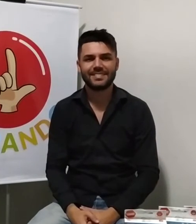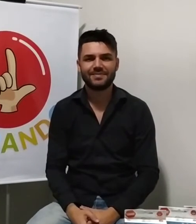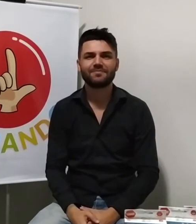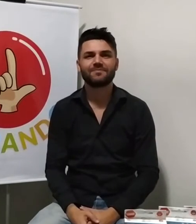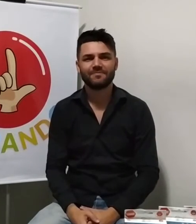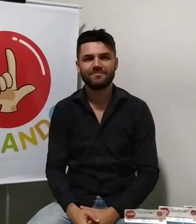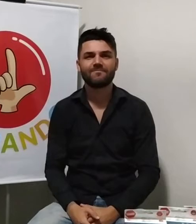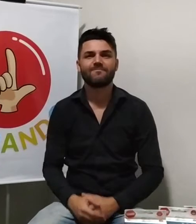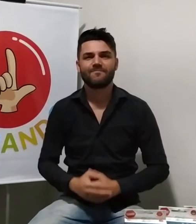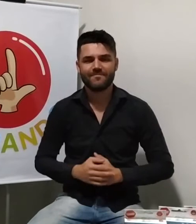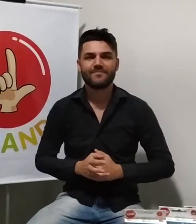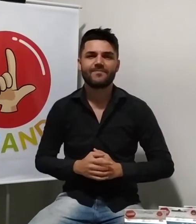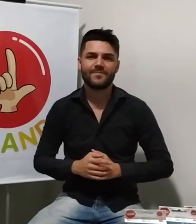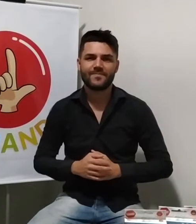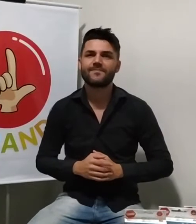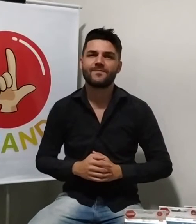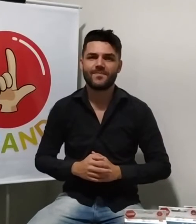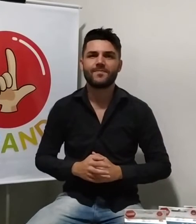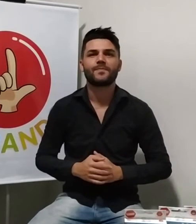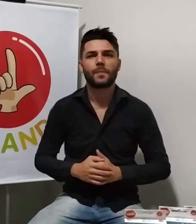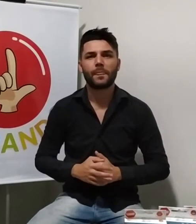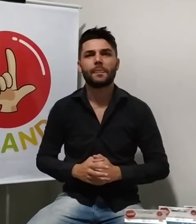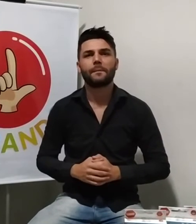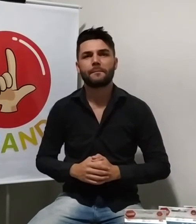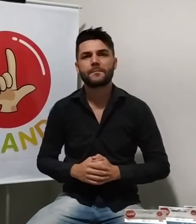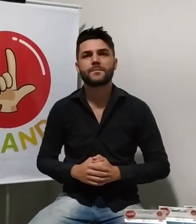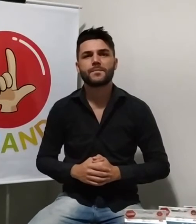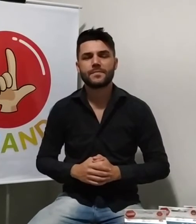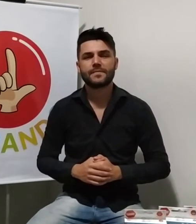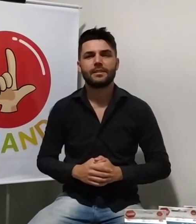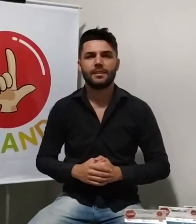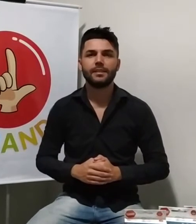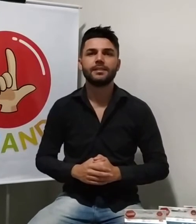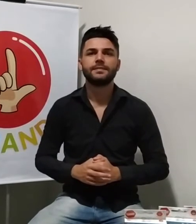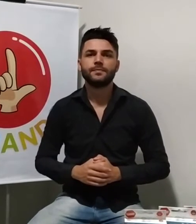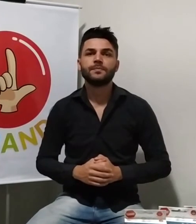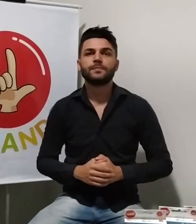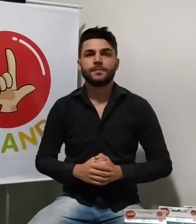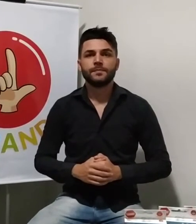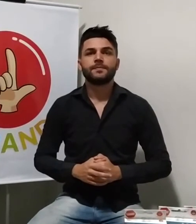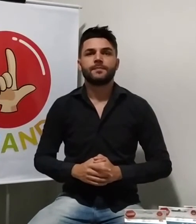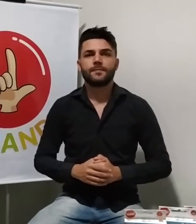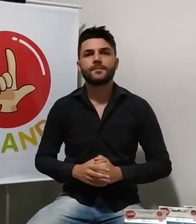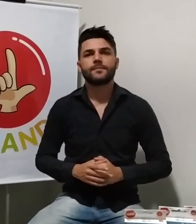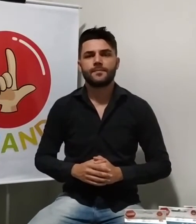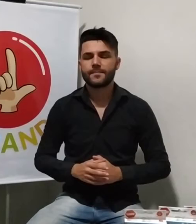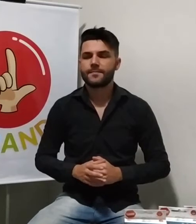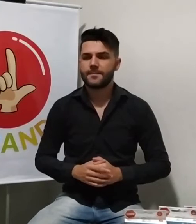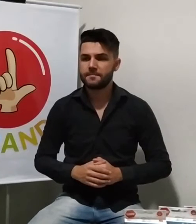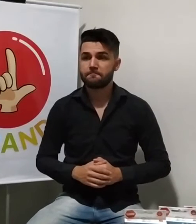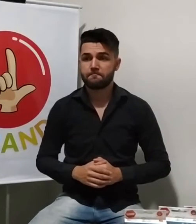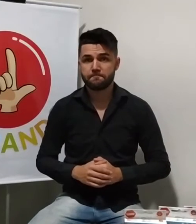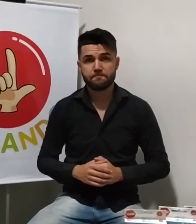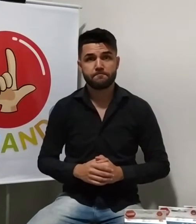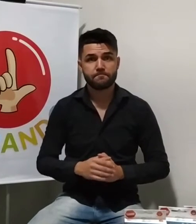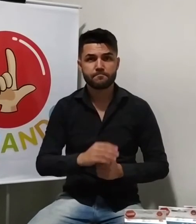O site de negócios Business Insider, um dos maiores dos Estados Unidos, especializados em negócios, publicou uma lista que traz